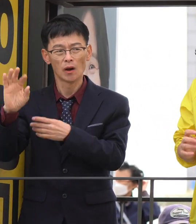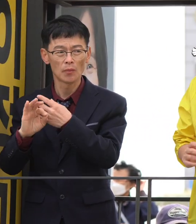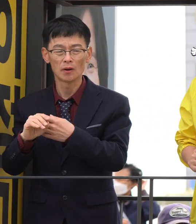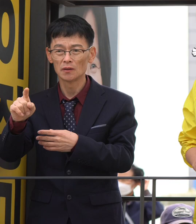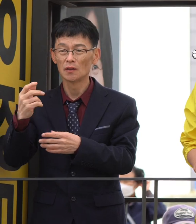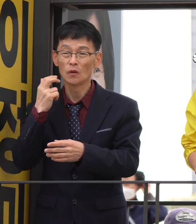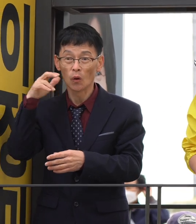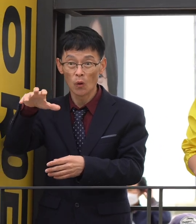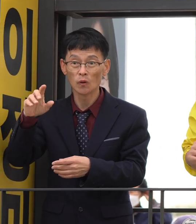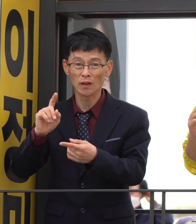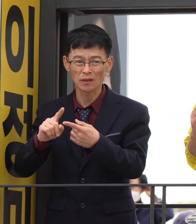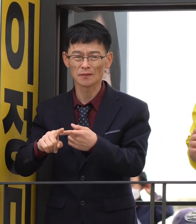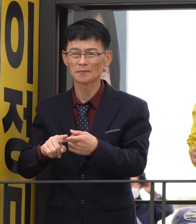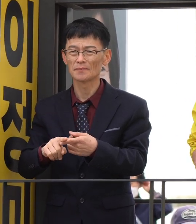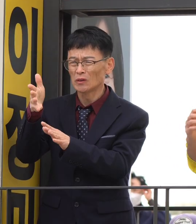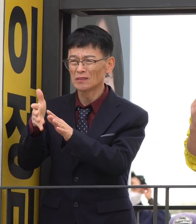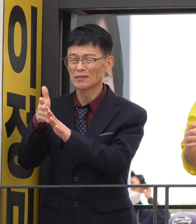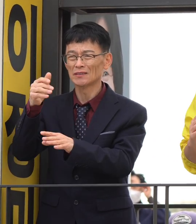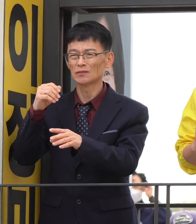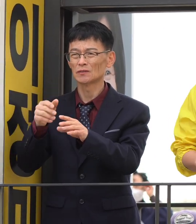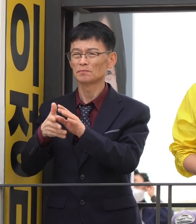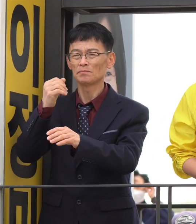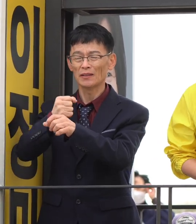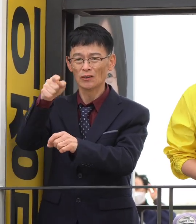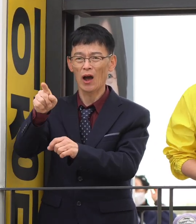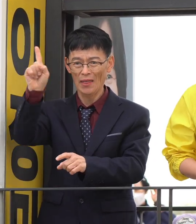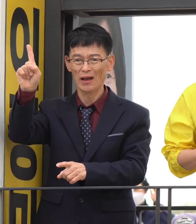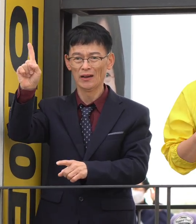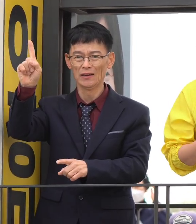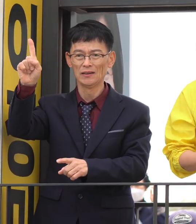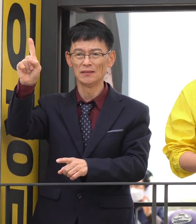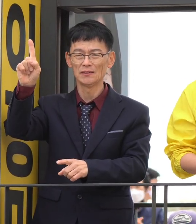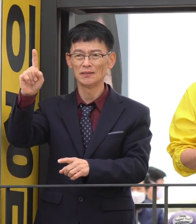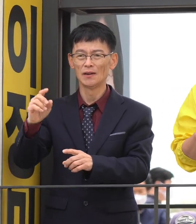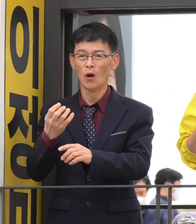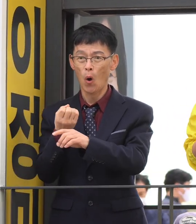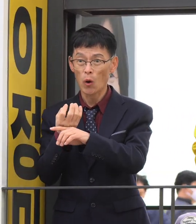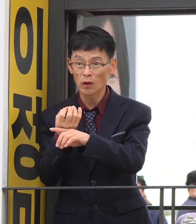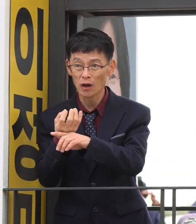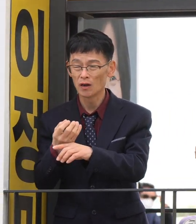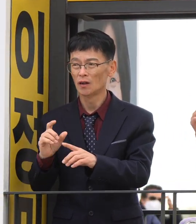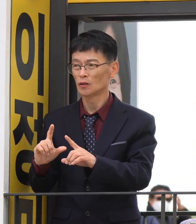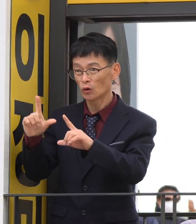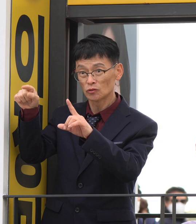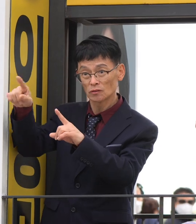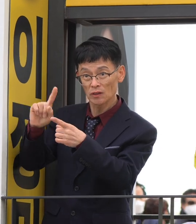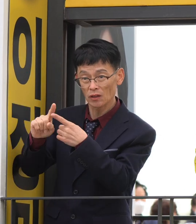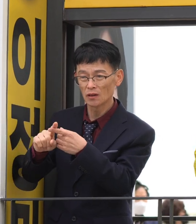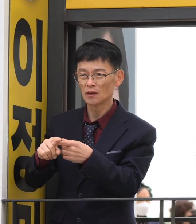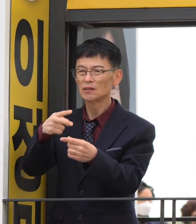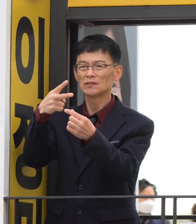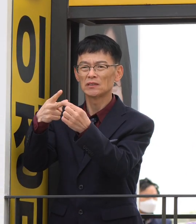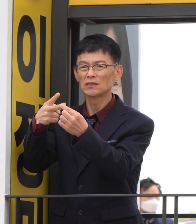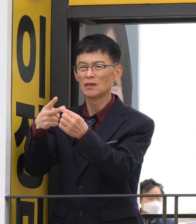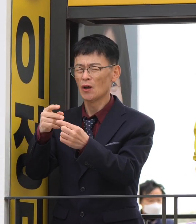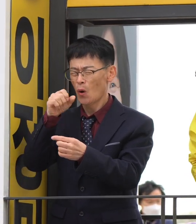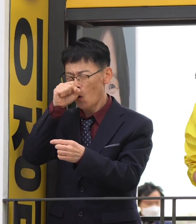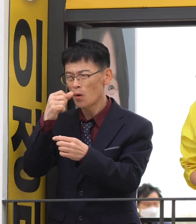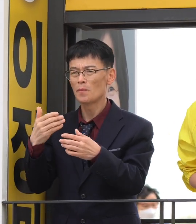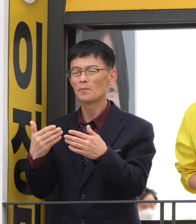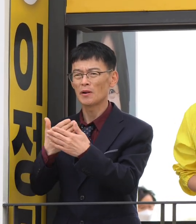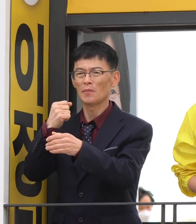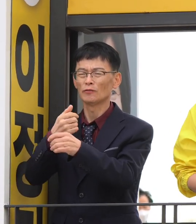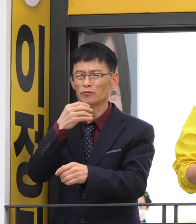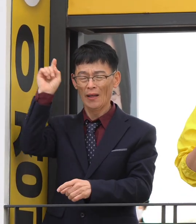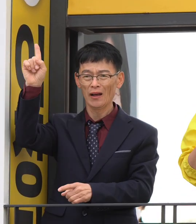이 송도를 국제적인 도시로 만드는 꿈, 옥면 동춘의 제2전성기를